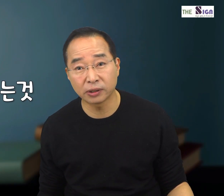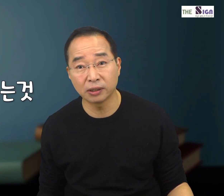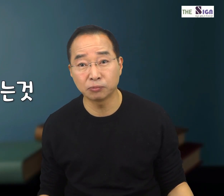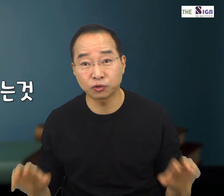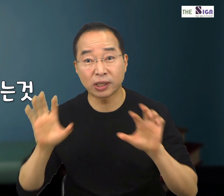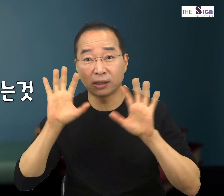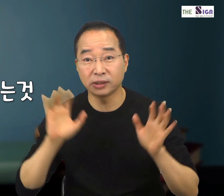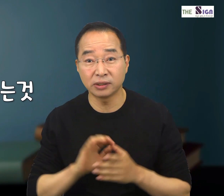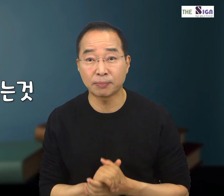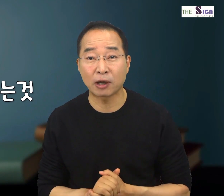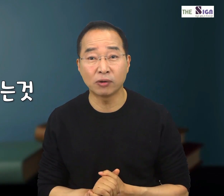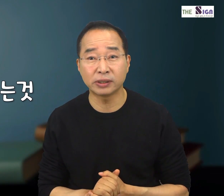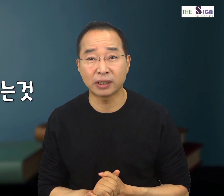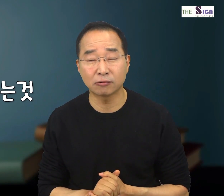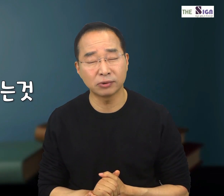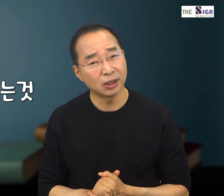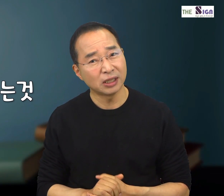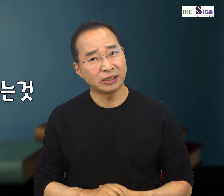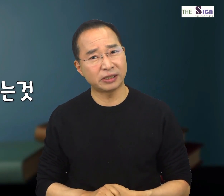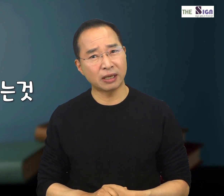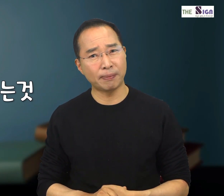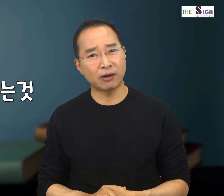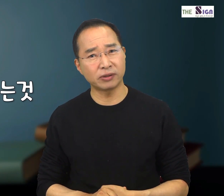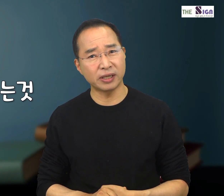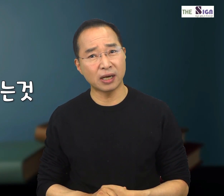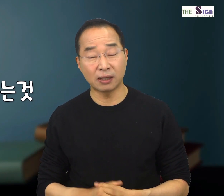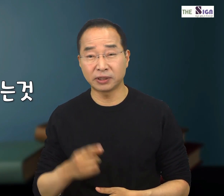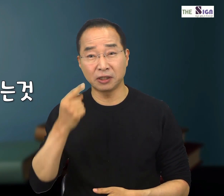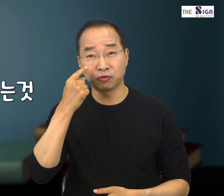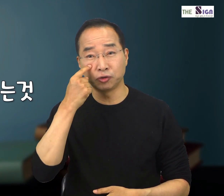때는 추상하는데 이제 100억이라고 이게 100억이야 할 때 눈